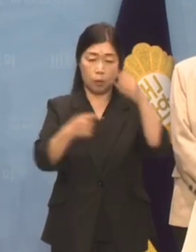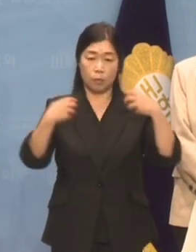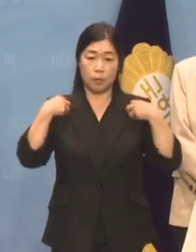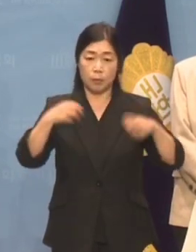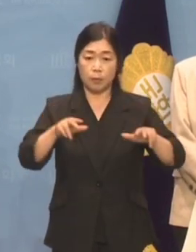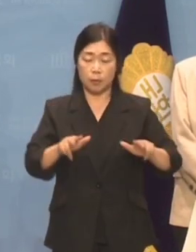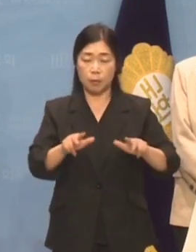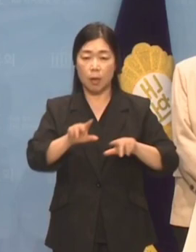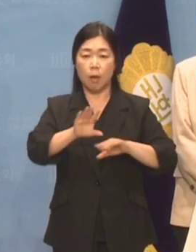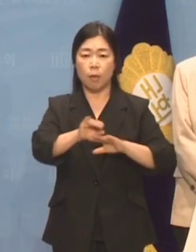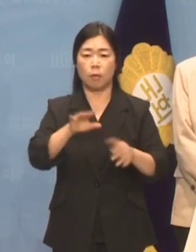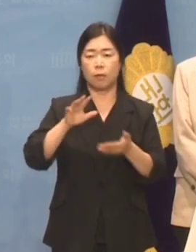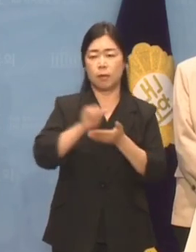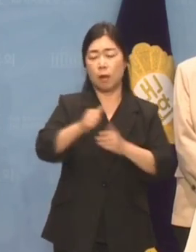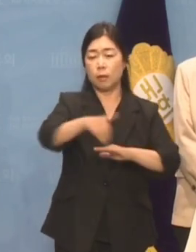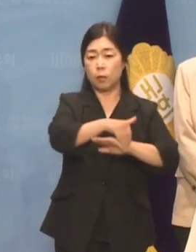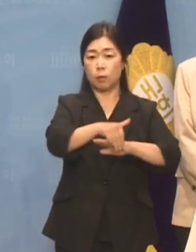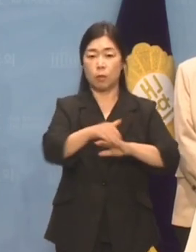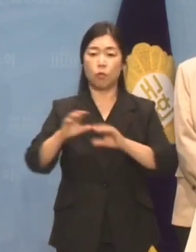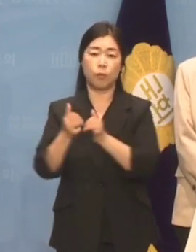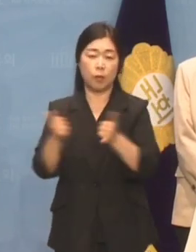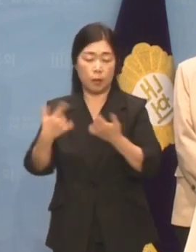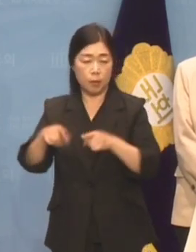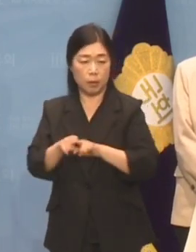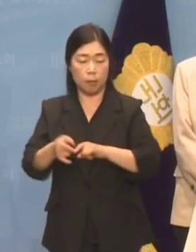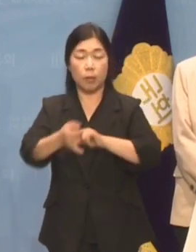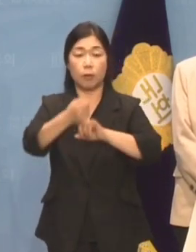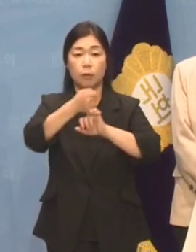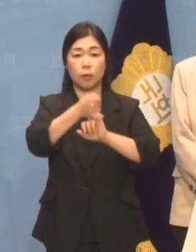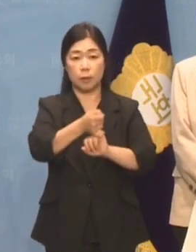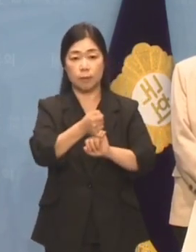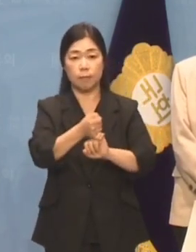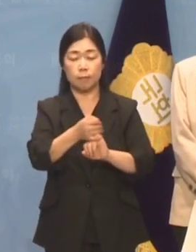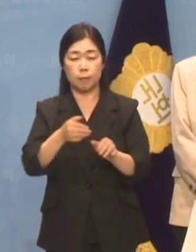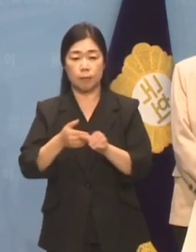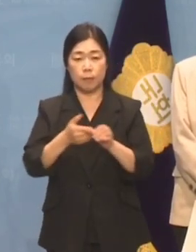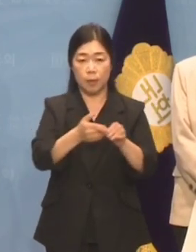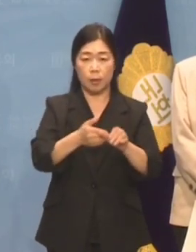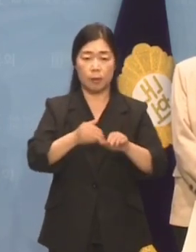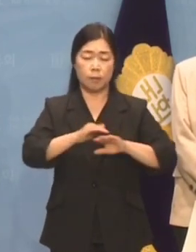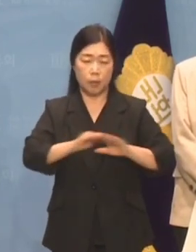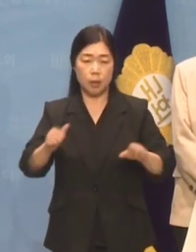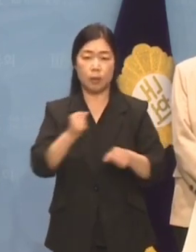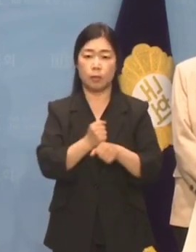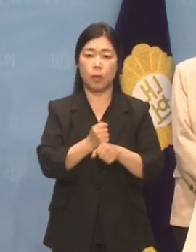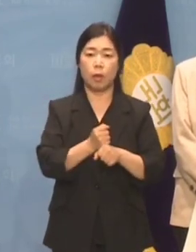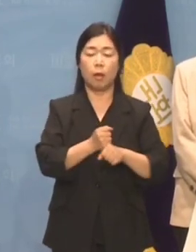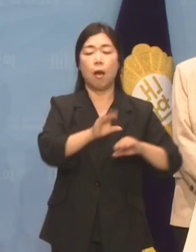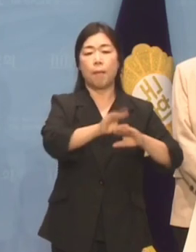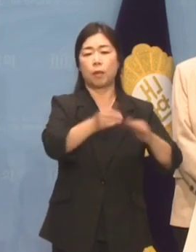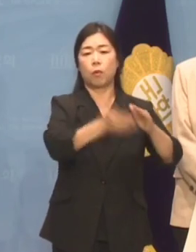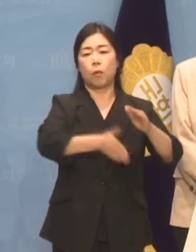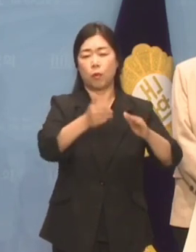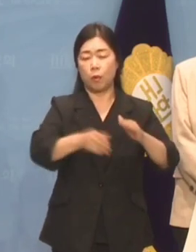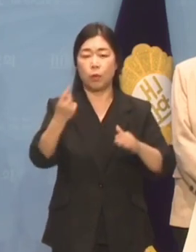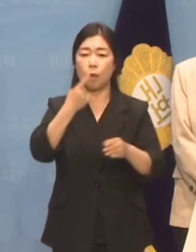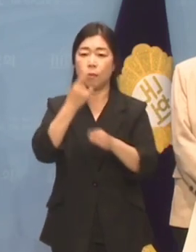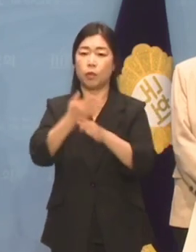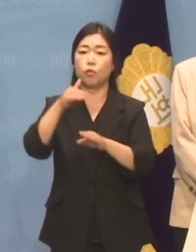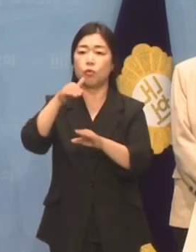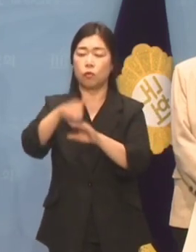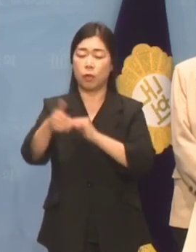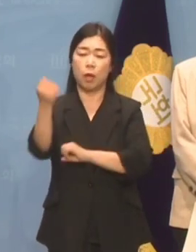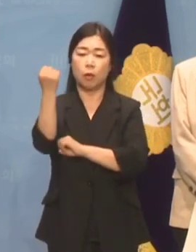파렴치한 방송장악 기도를 국민과 함께 반드시 저지하겠습니다. 방송의 공공성과